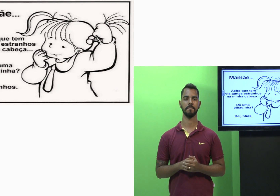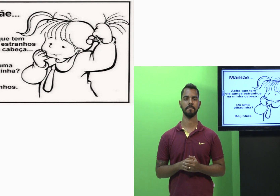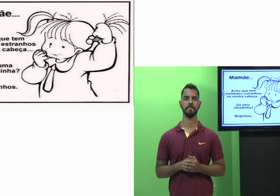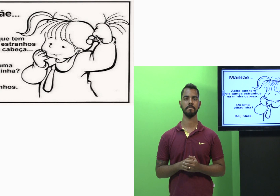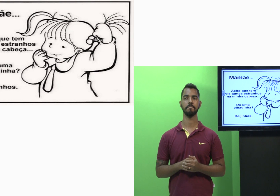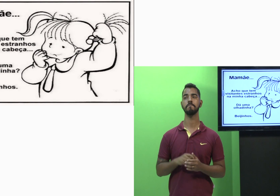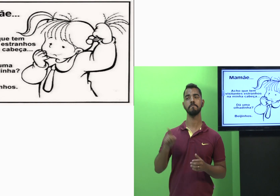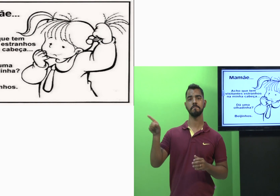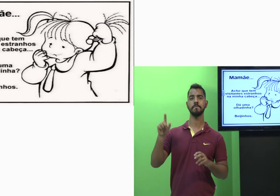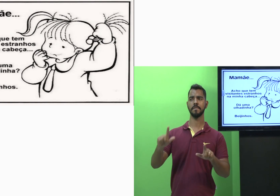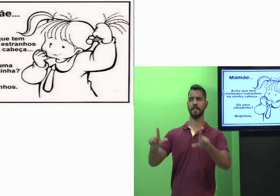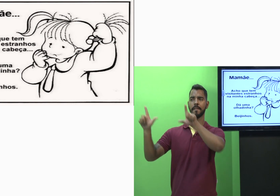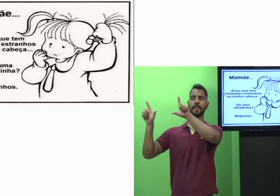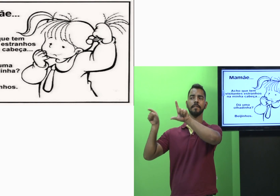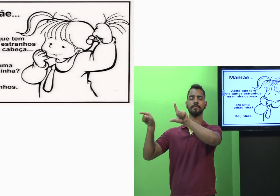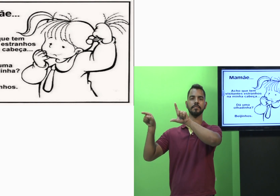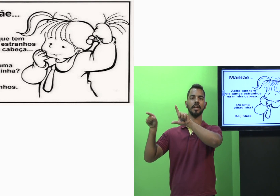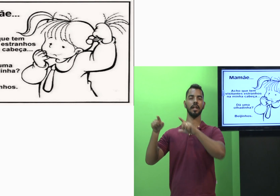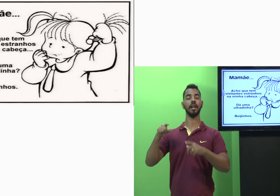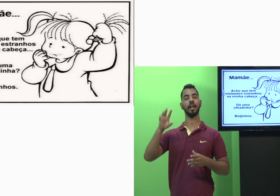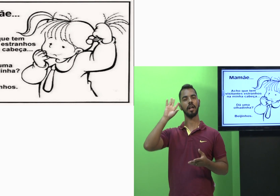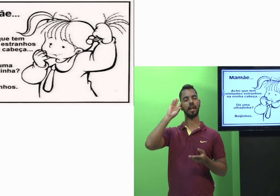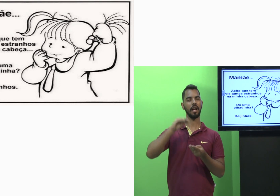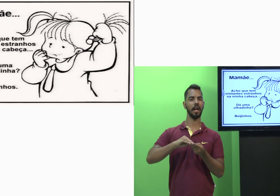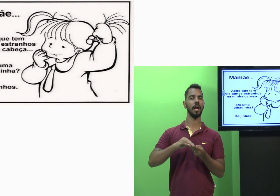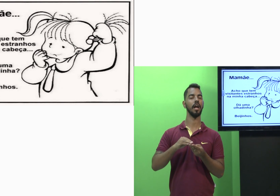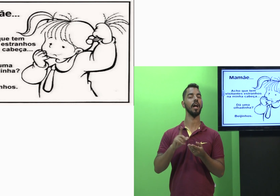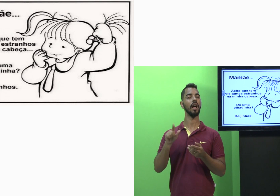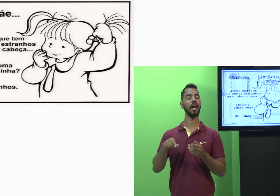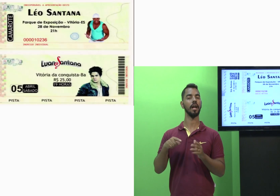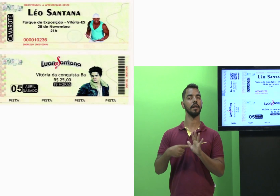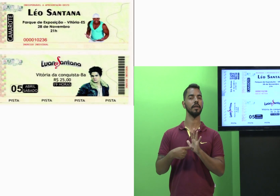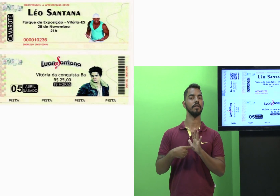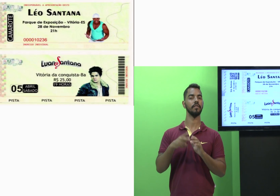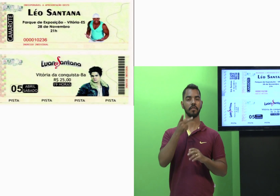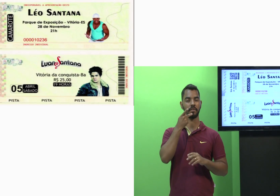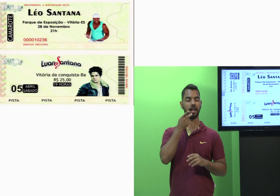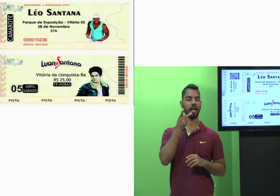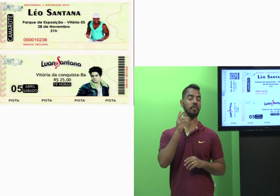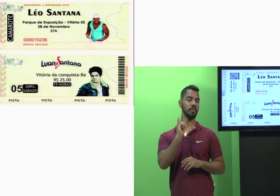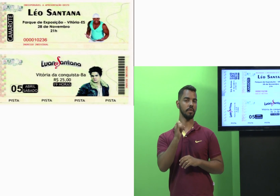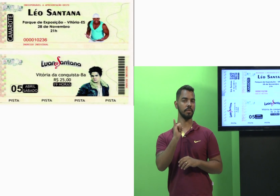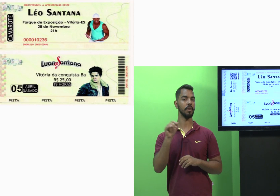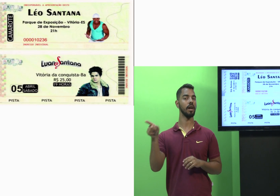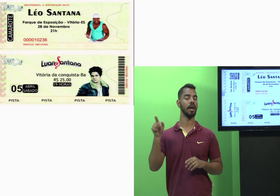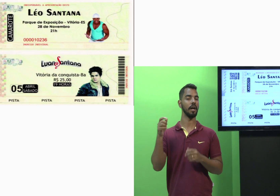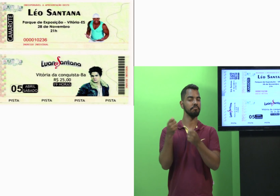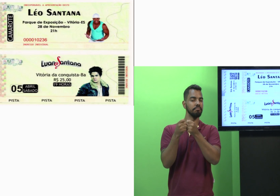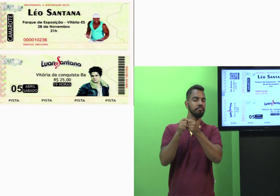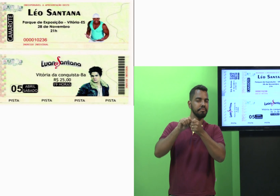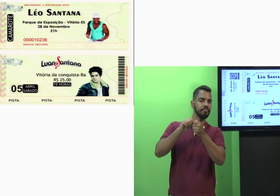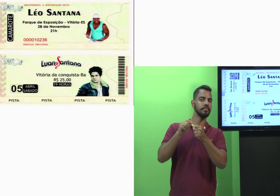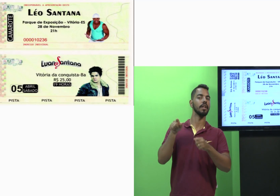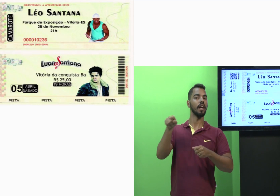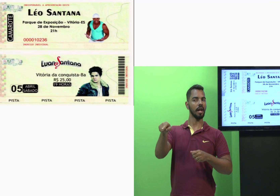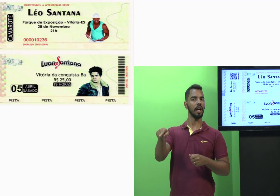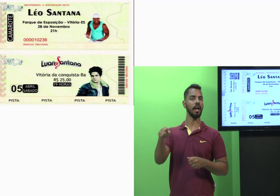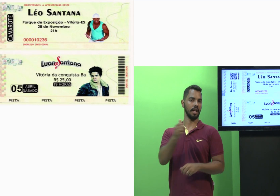uma forma de dizer que a criança está com piolho e que tem que ser observado. Aqui nós temos um